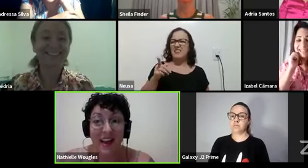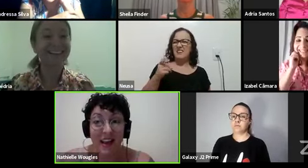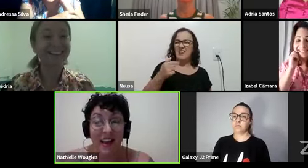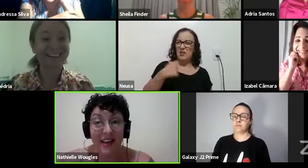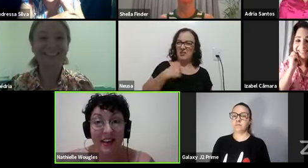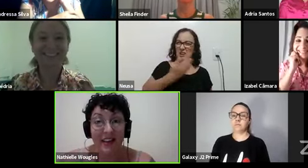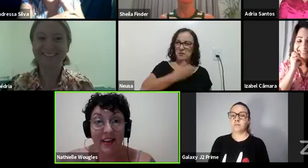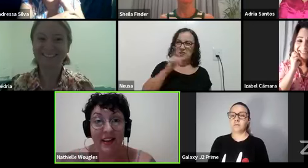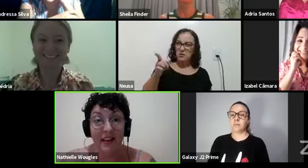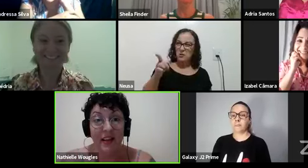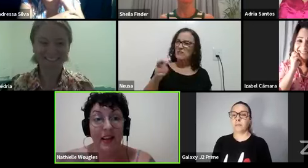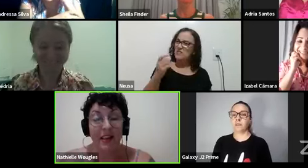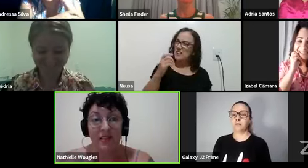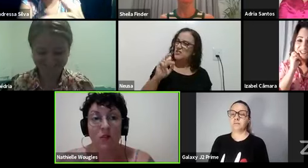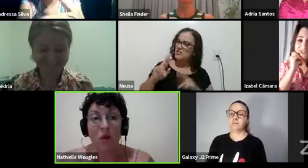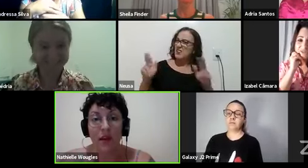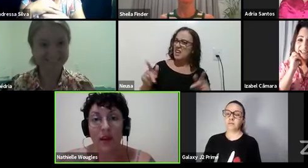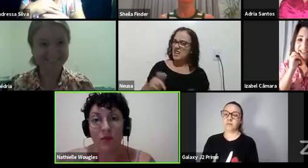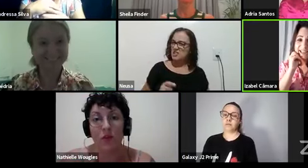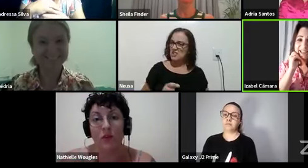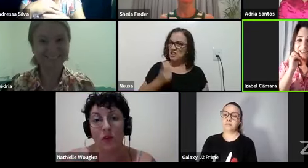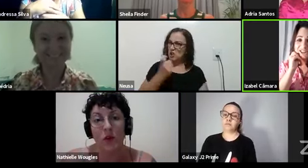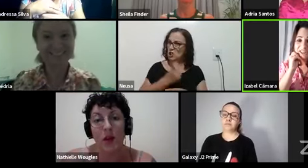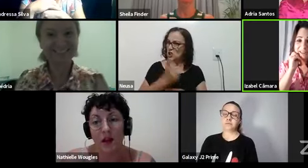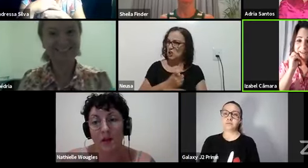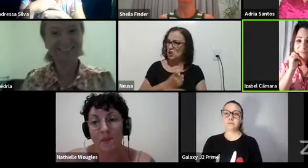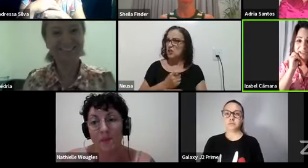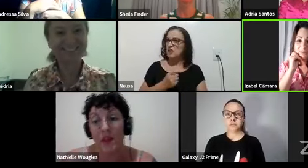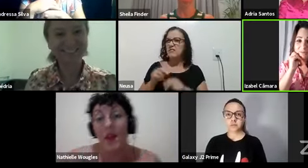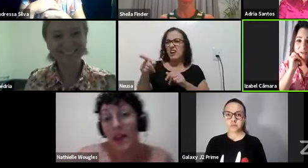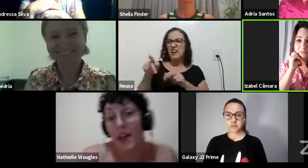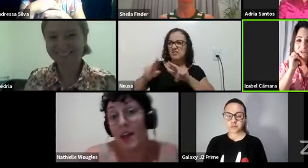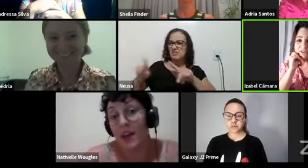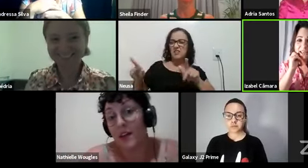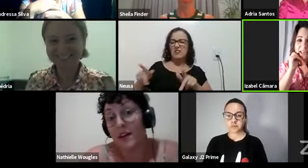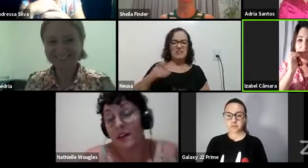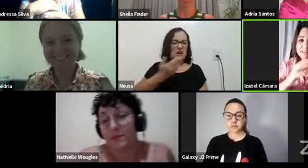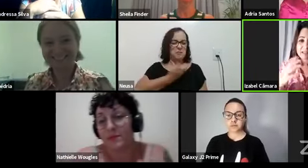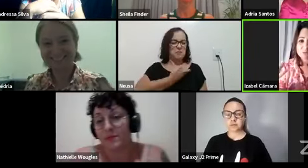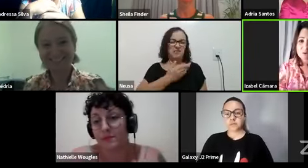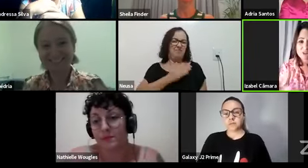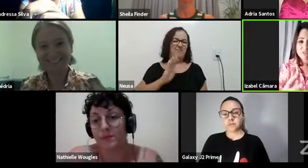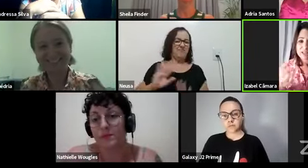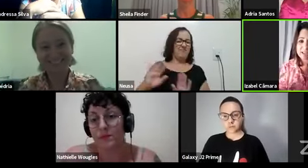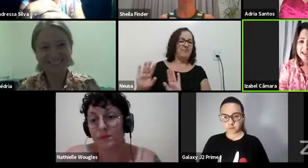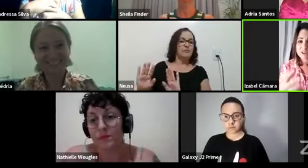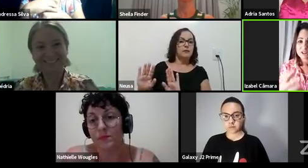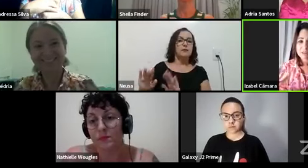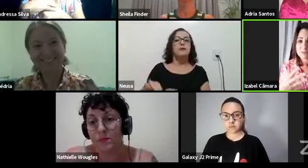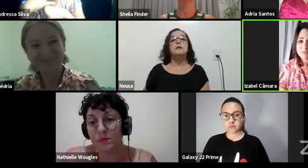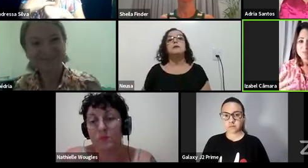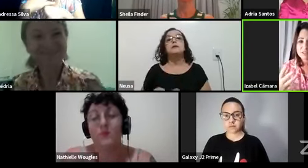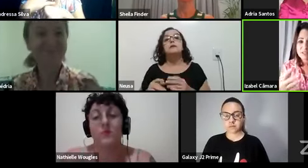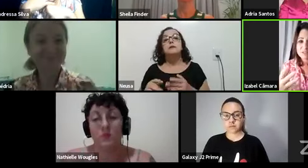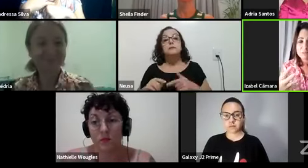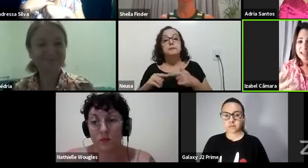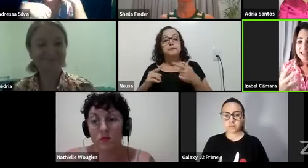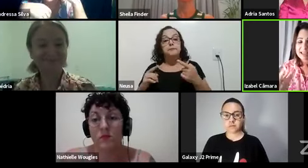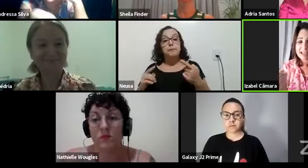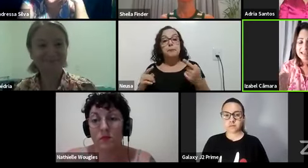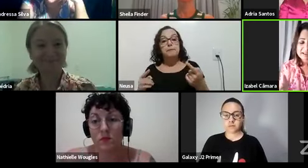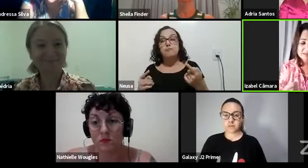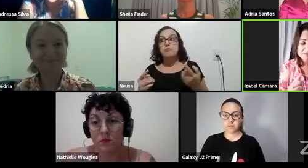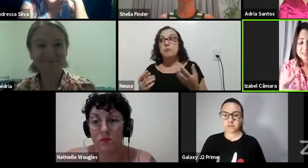sabe? E daí, assim, É qual que diferente, é? né? É notado como diferente, mas